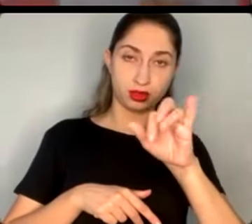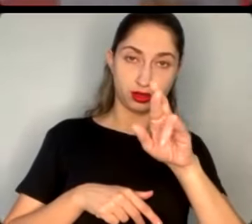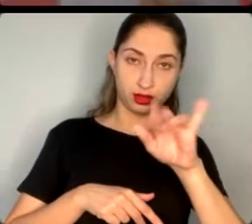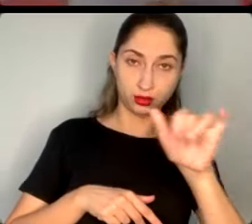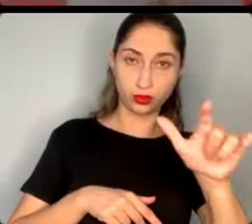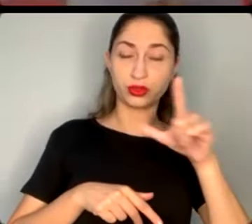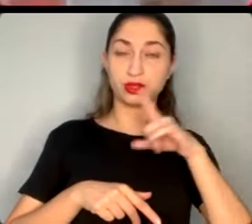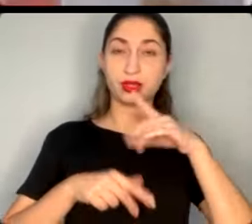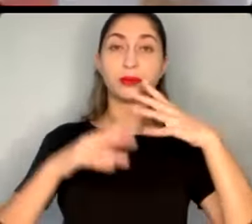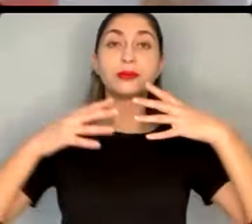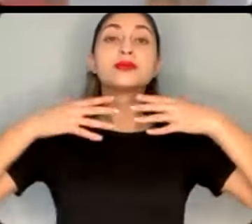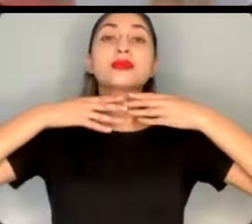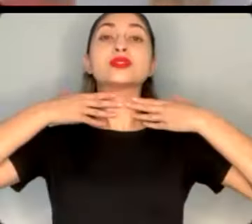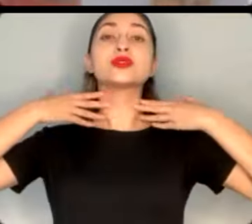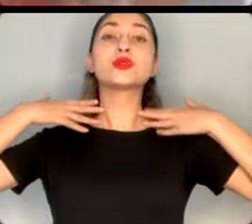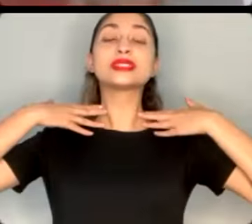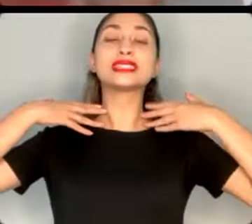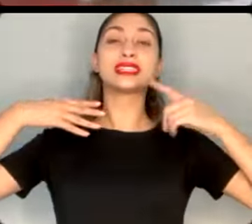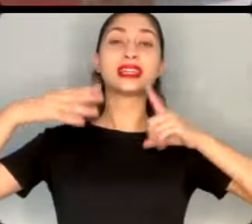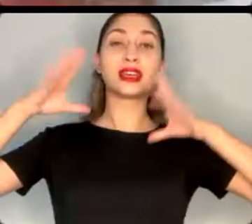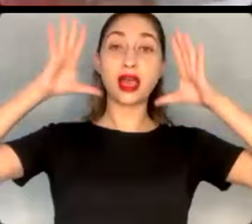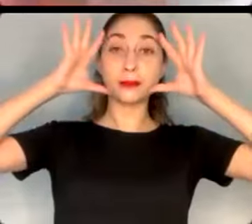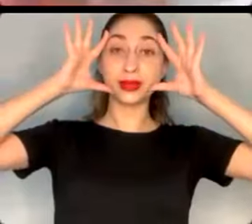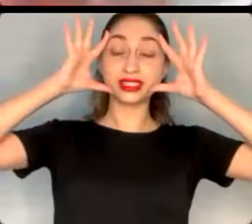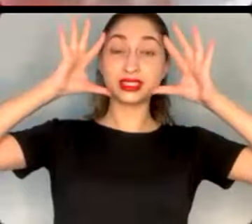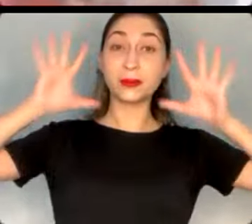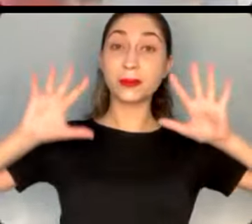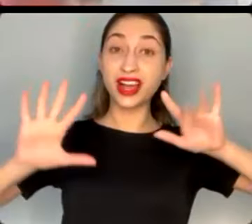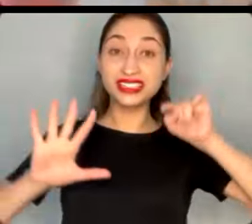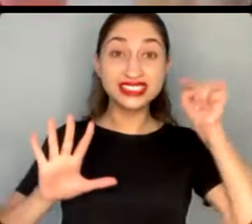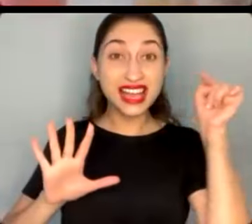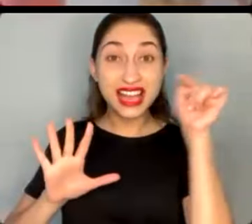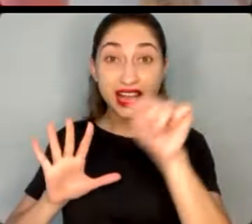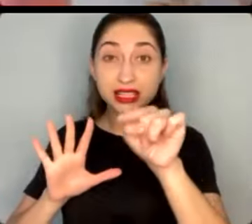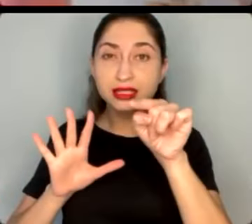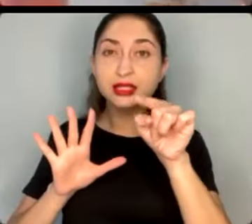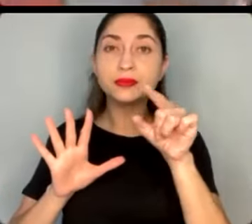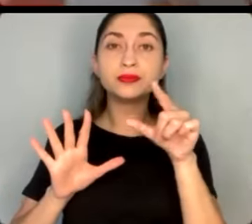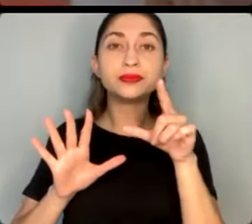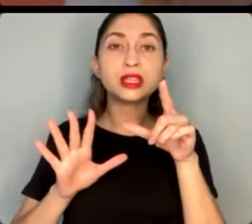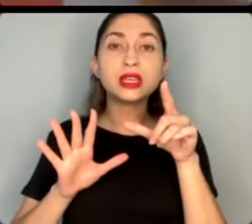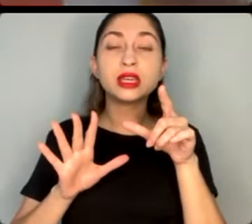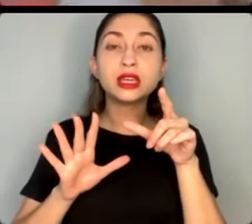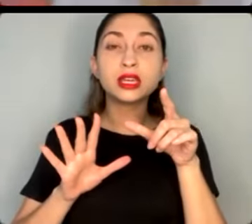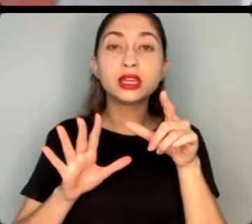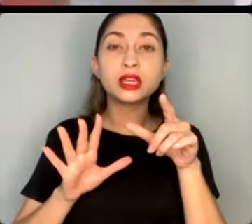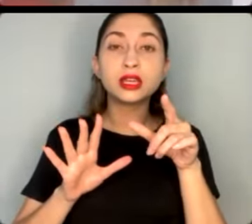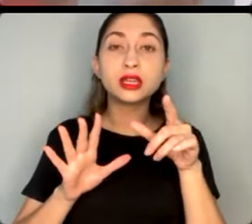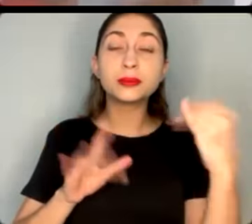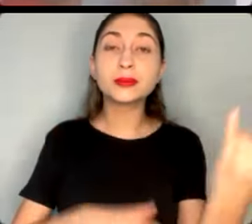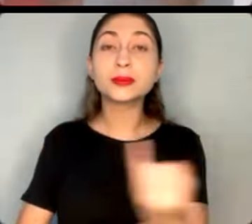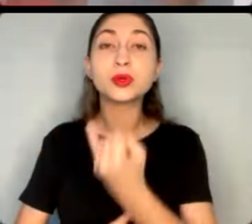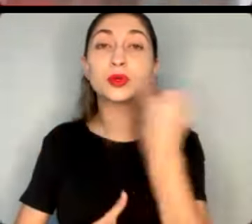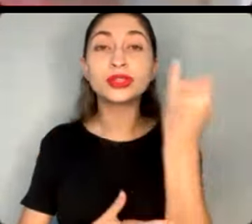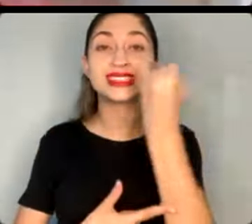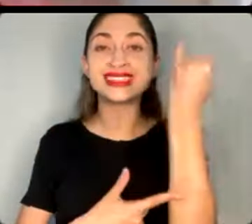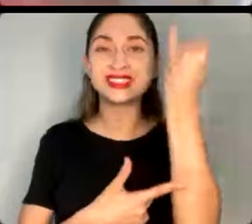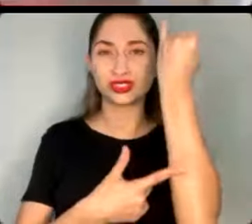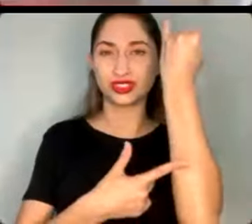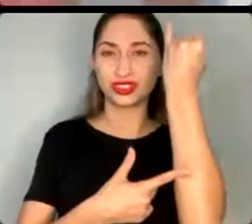essa é uma coluna primária, é uma curva bem côncava, e é importante quando